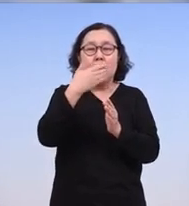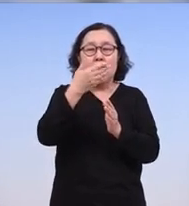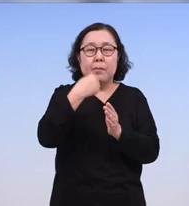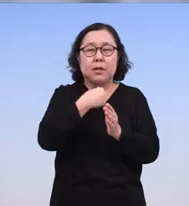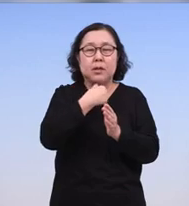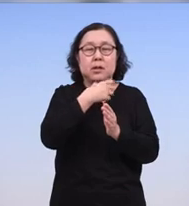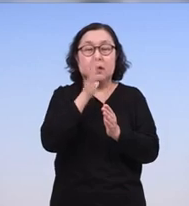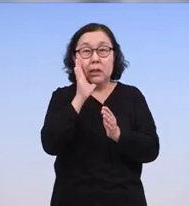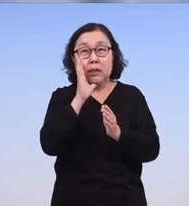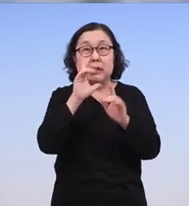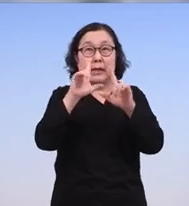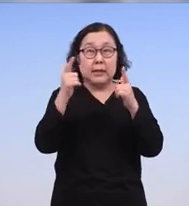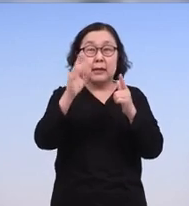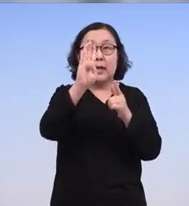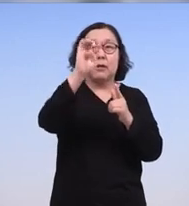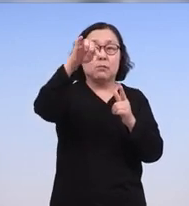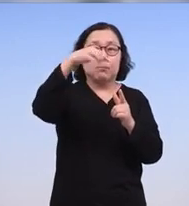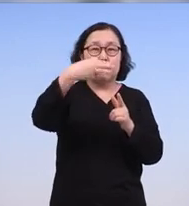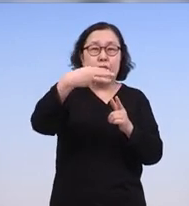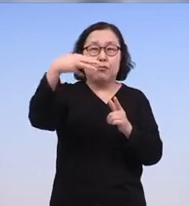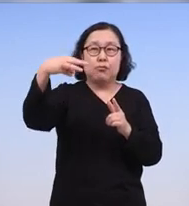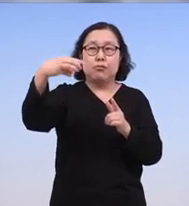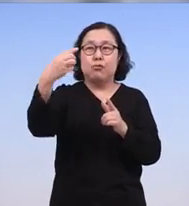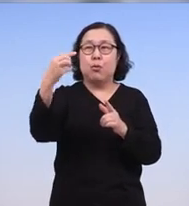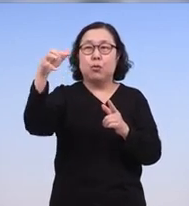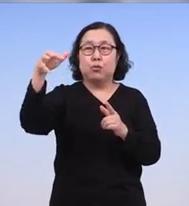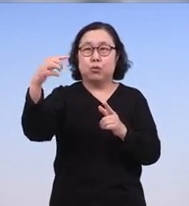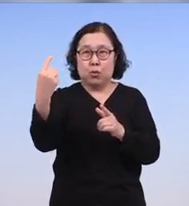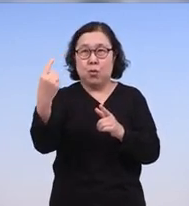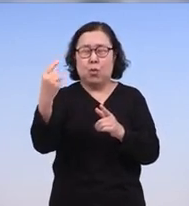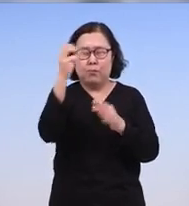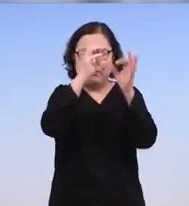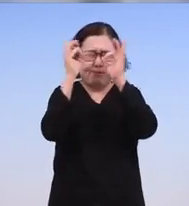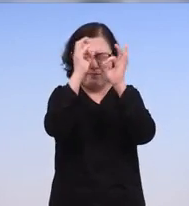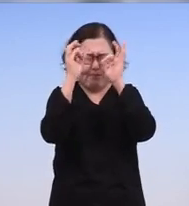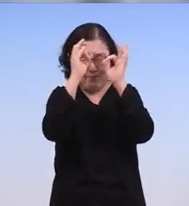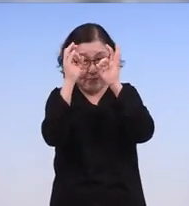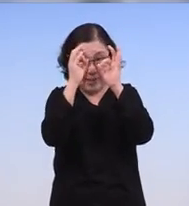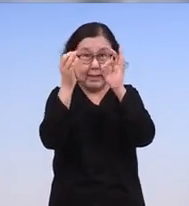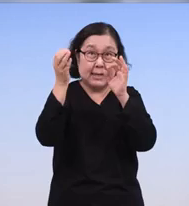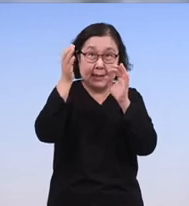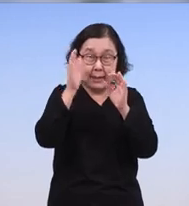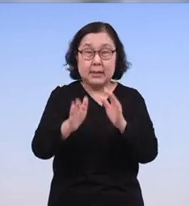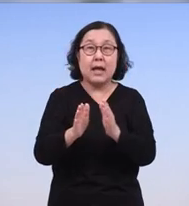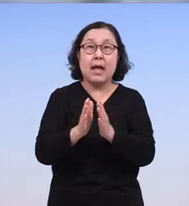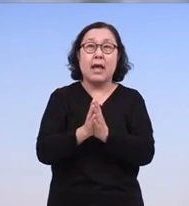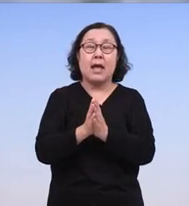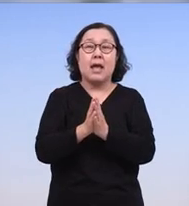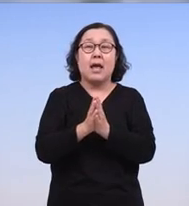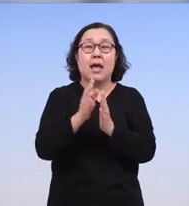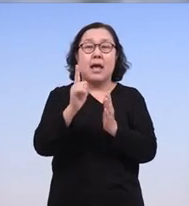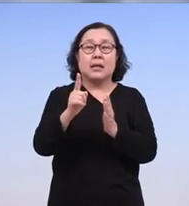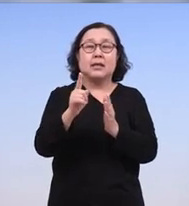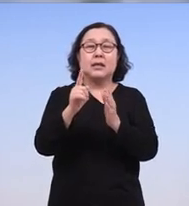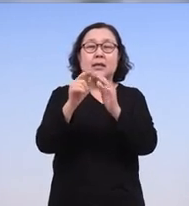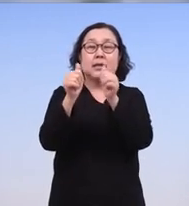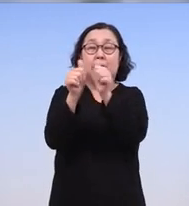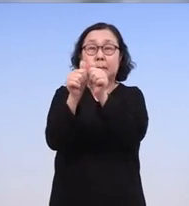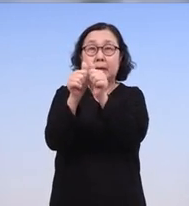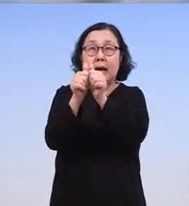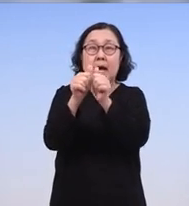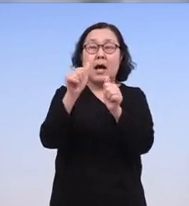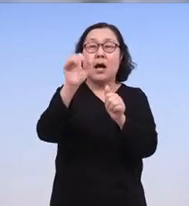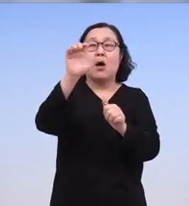늙지 않는다는 그 전설의 그 불로초를 찾도록 했는데, 그렇게 노력하고 몸부림쳤는데 진시황이 몇